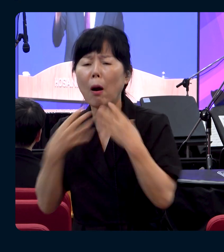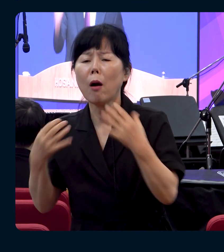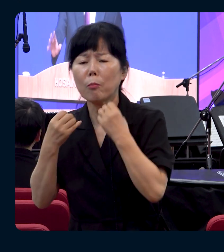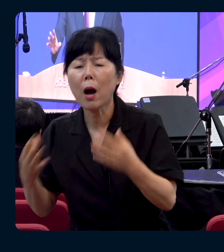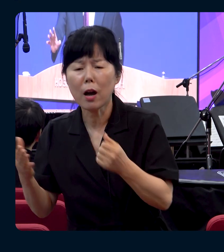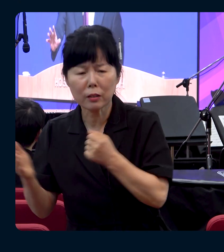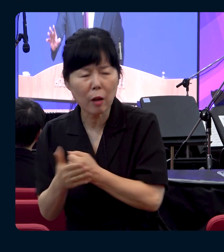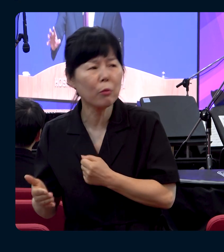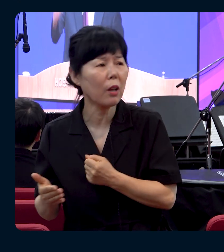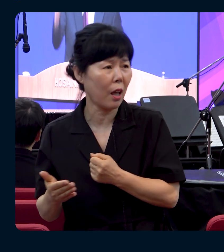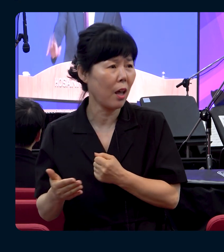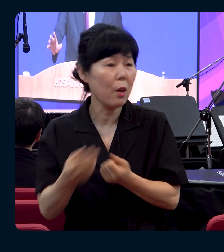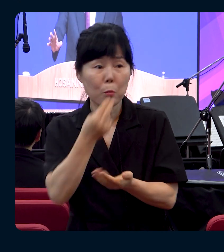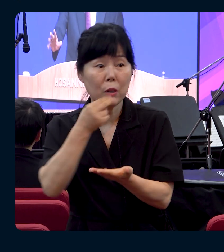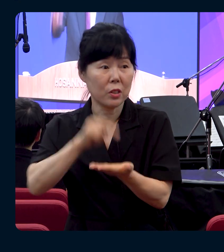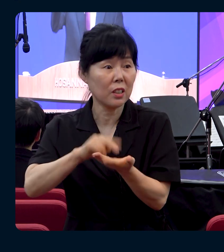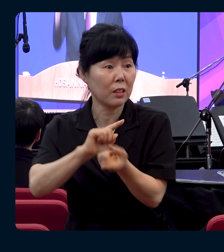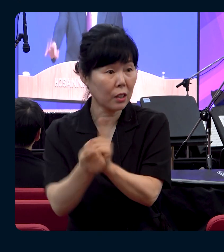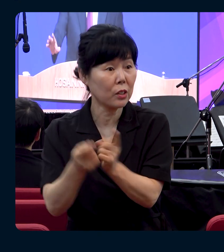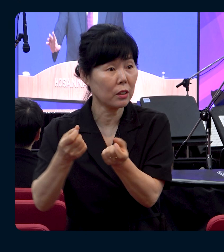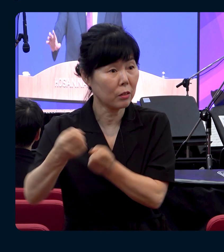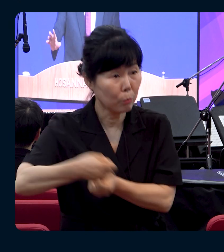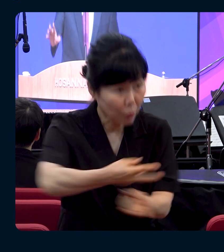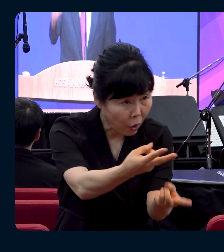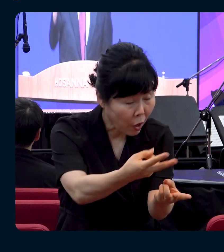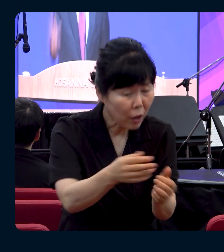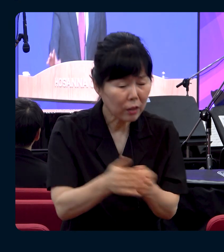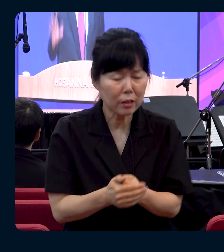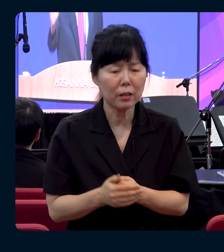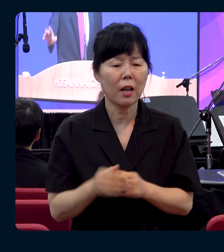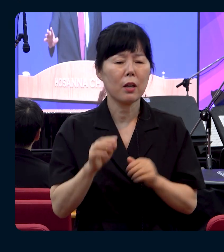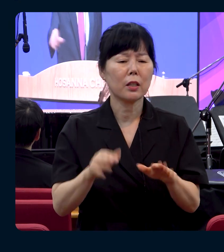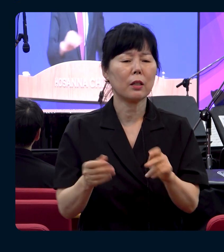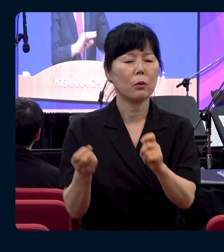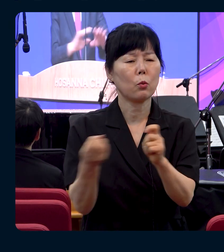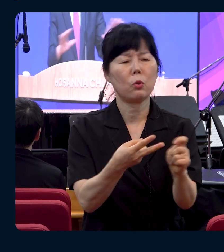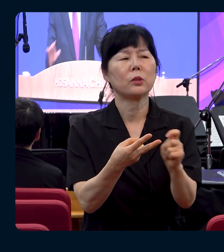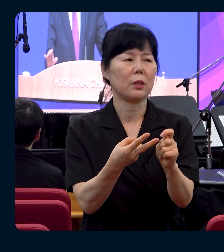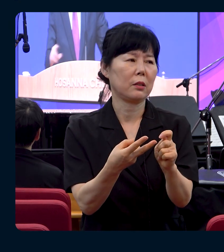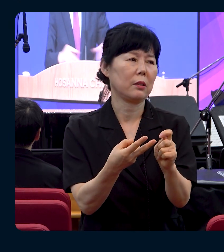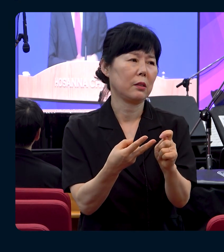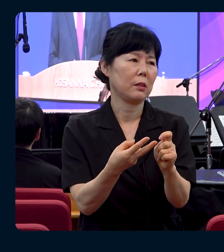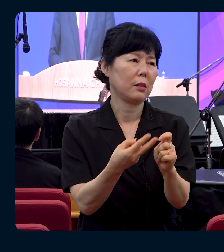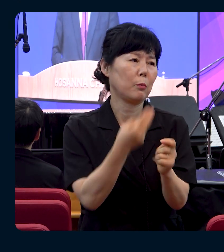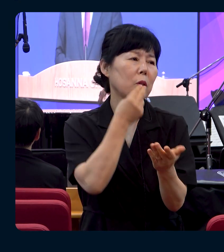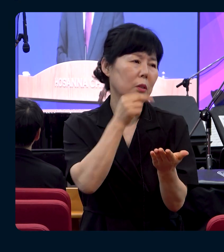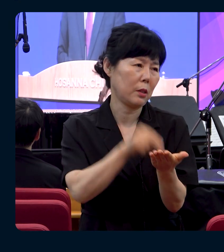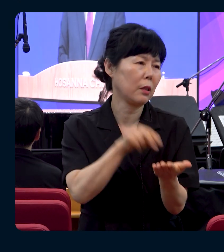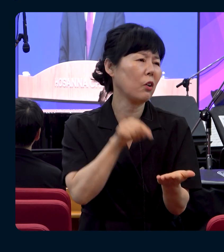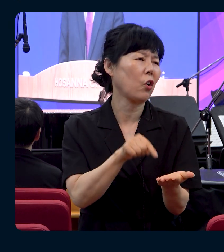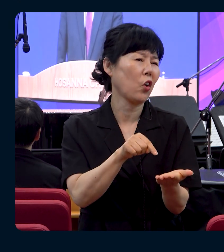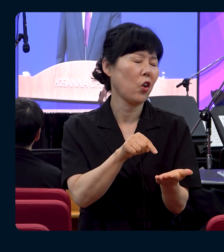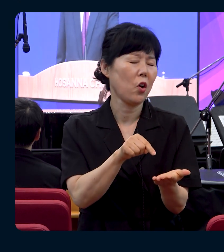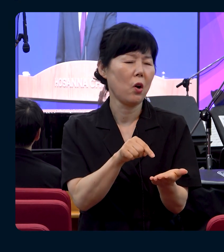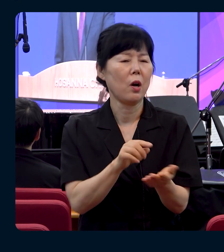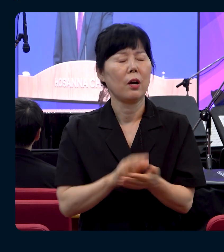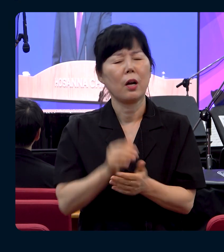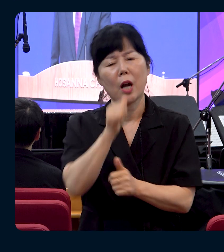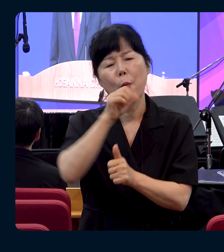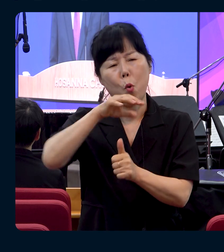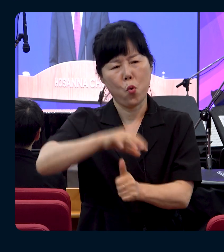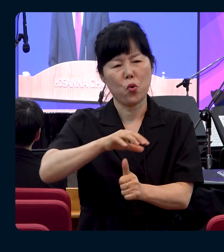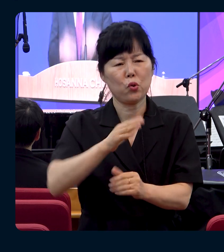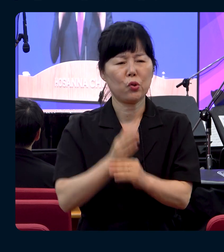거예요. 잡혀 있으니까, 매여 있으니까 못 가는 거예요. 그래서 쓰는 거기 때문에 이게 다른 거예요. 자, 그런데 우리가 알고